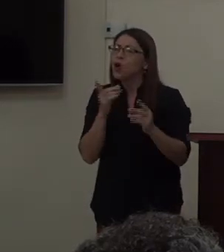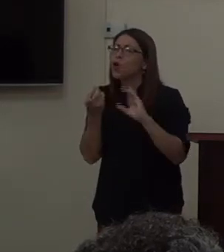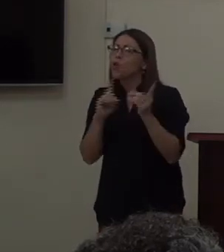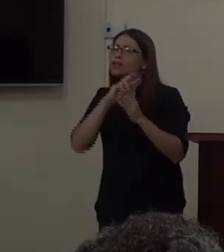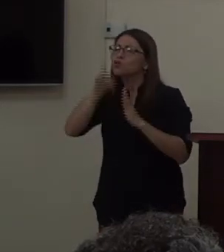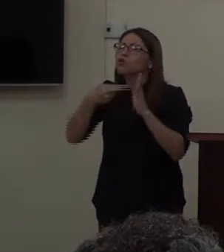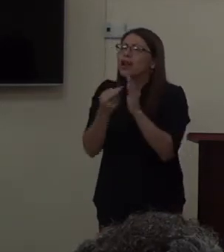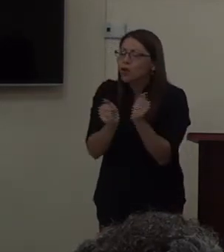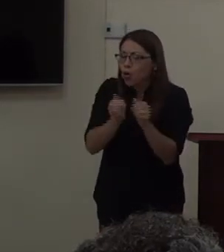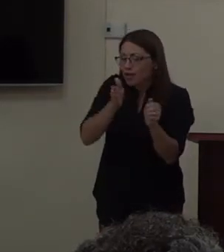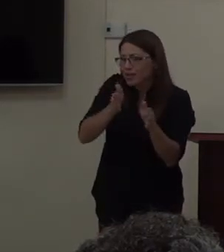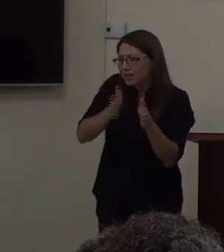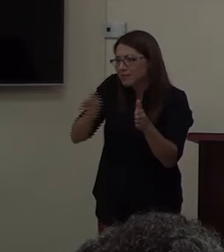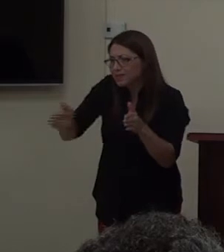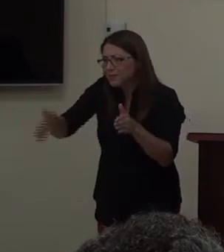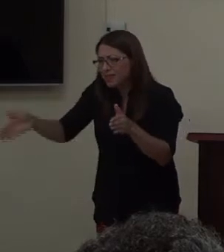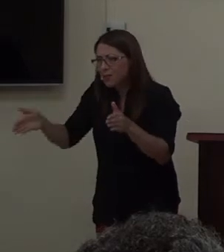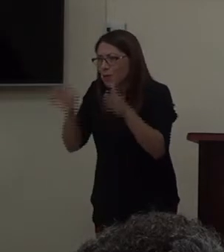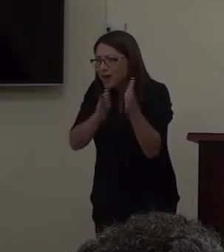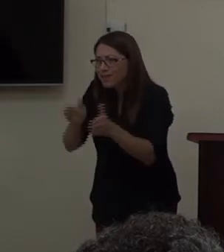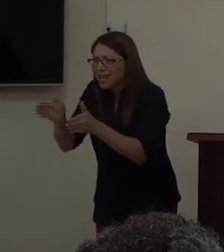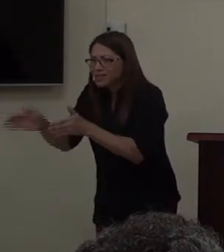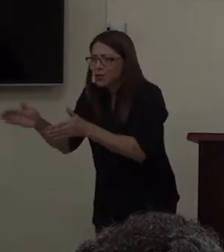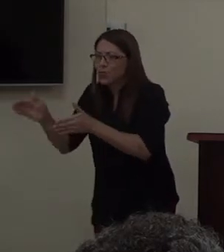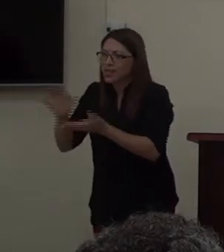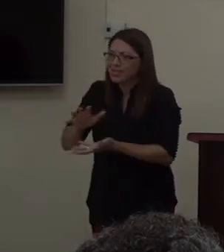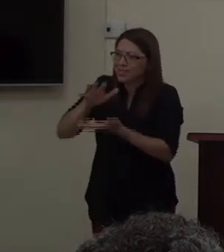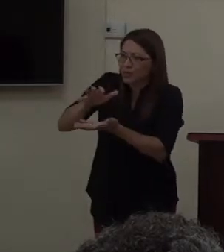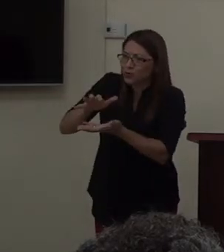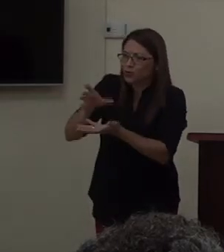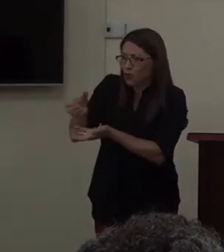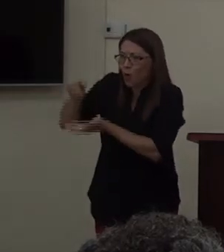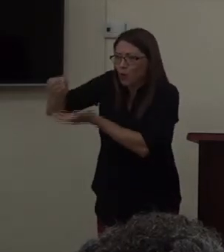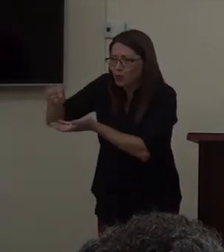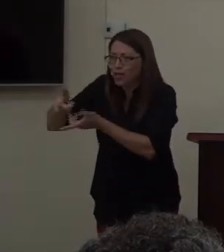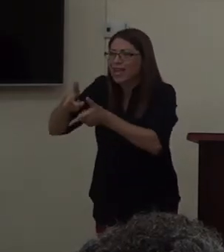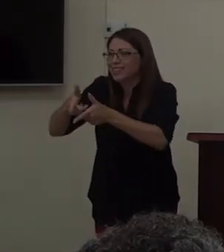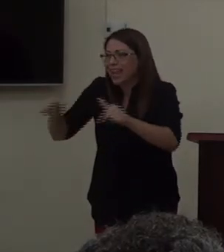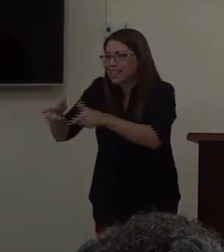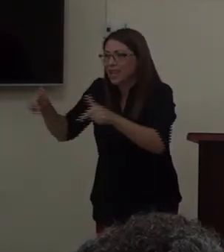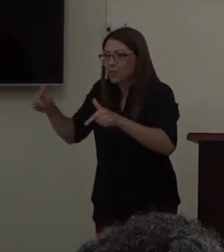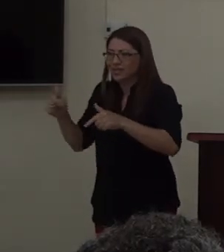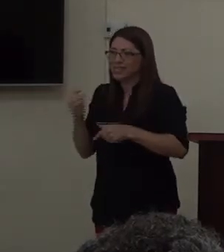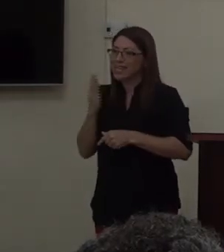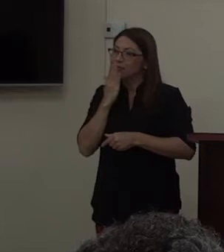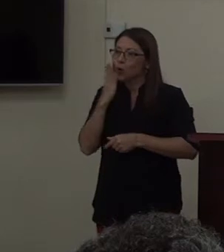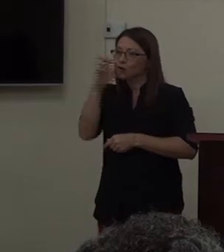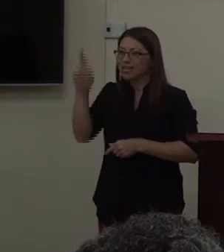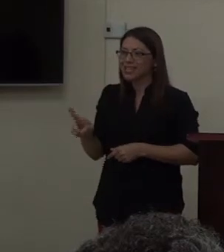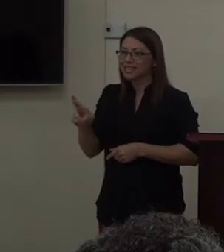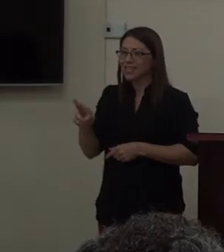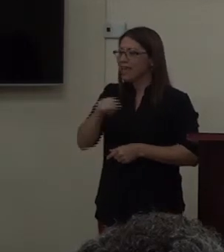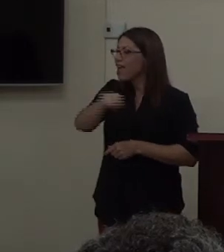revitalización y la planificación del estatus y del corpus de las lenguas indocostarricenses. ¿Qué papel podrían jugar esos actores en